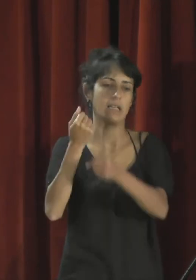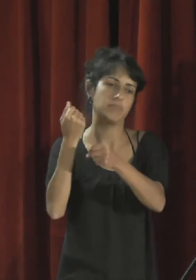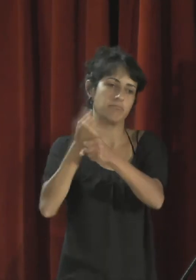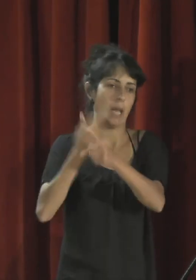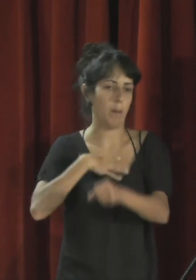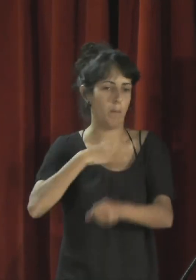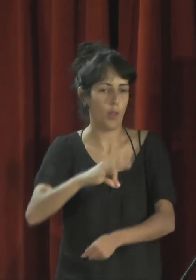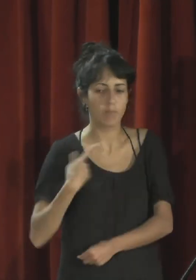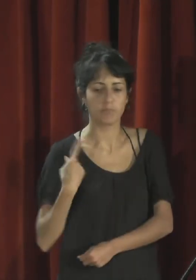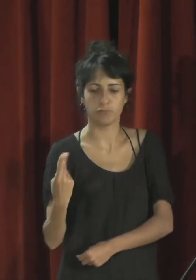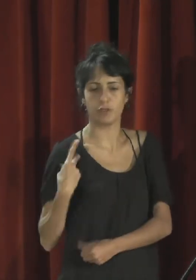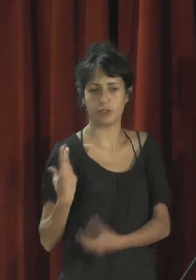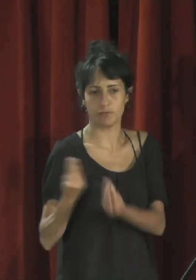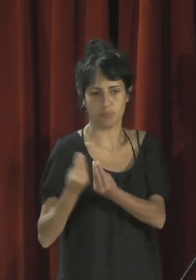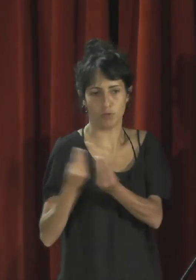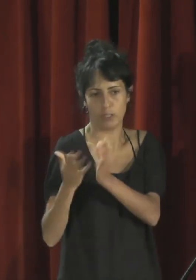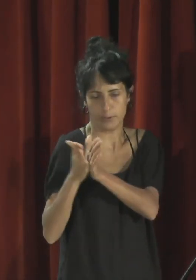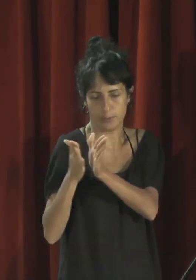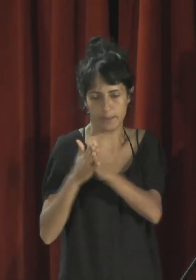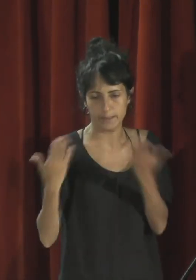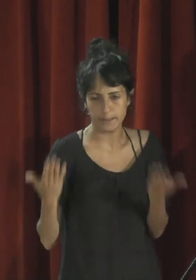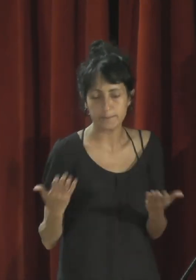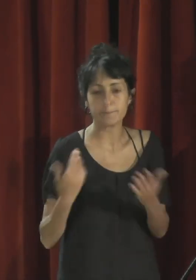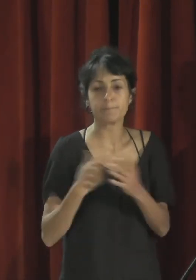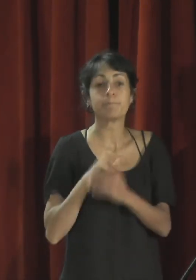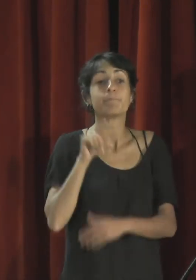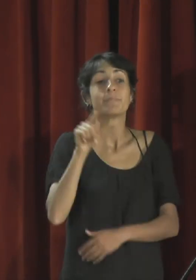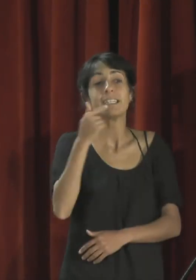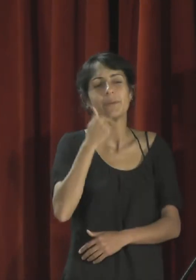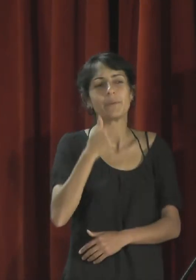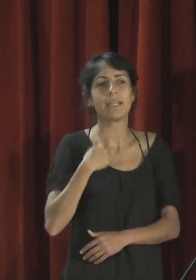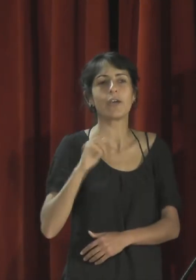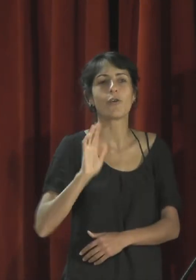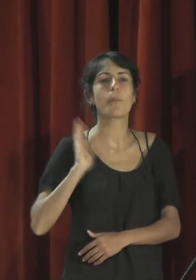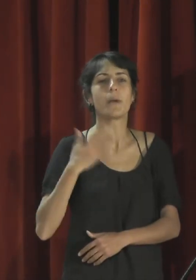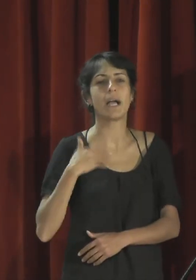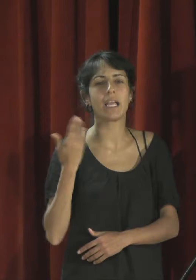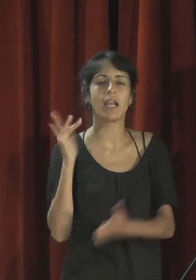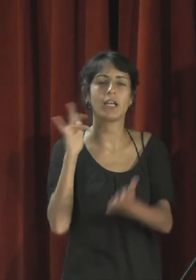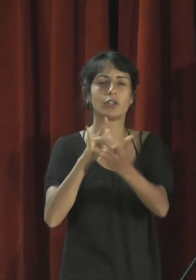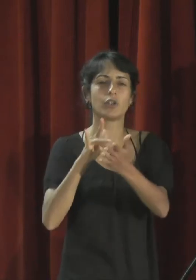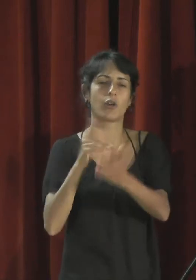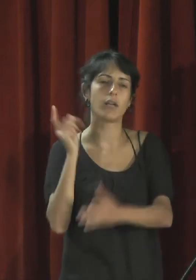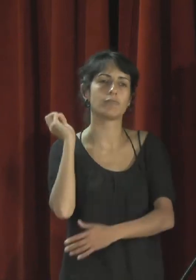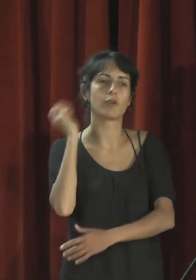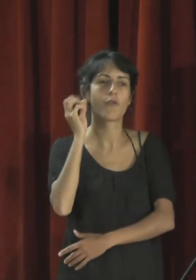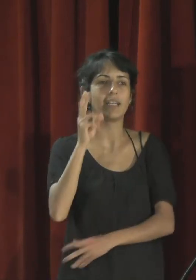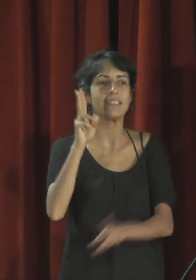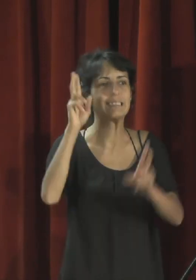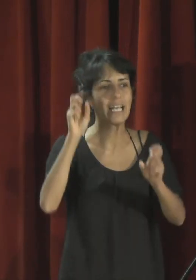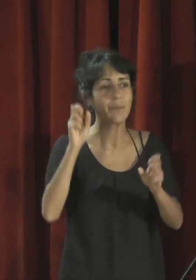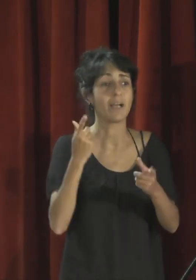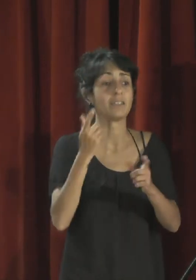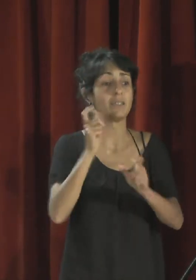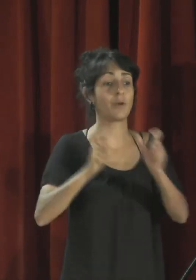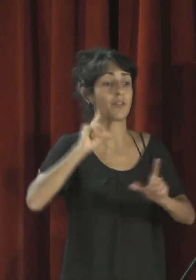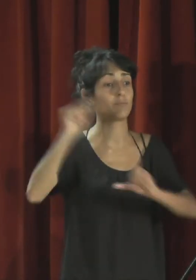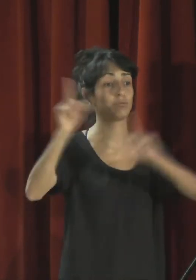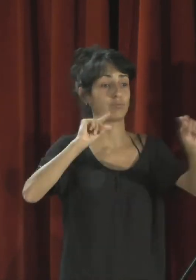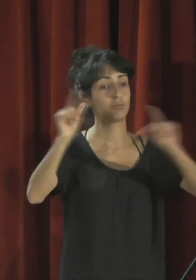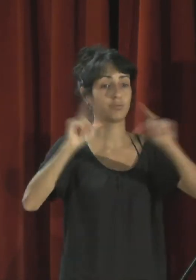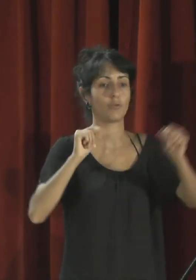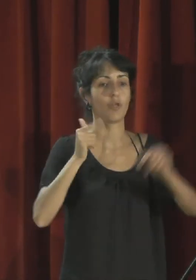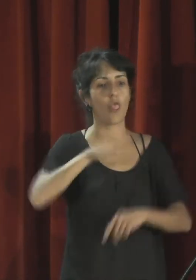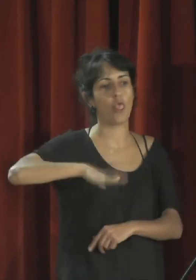tiña precisamente ela que facer pasado mañá unha conferencia sobre o despoboamento en Salamanca. E lle pasaban un dato,